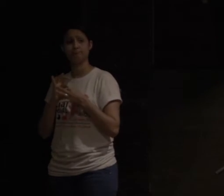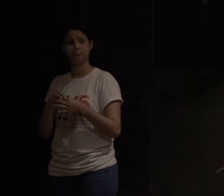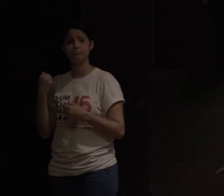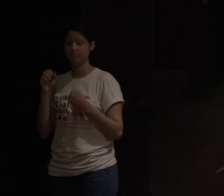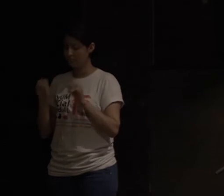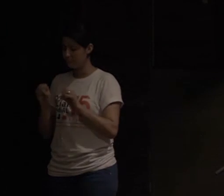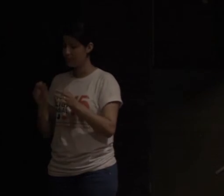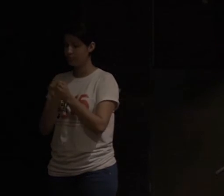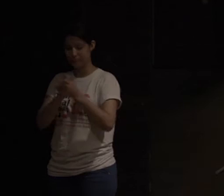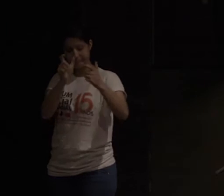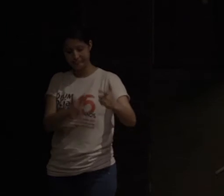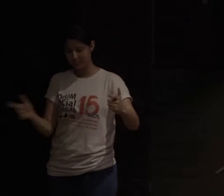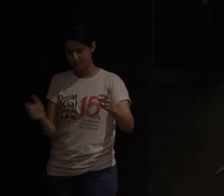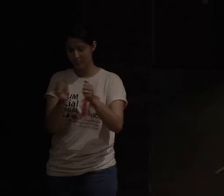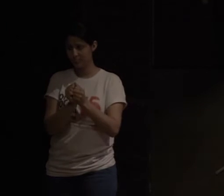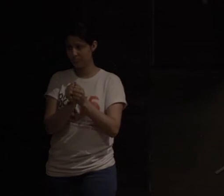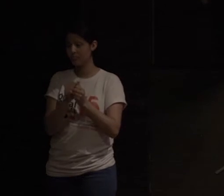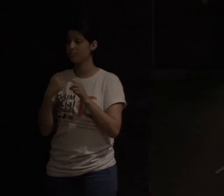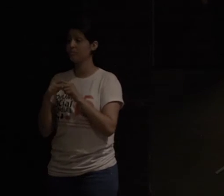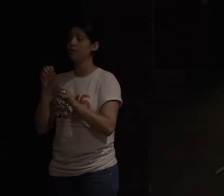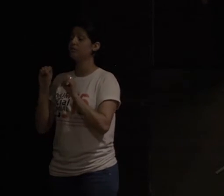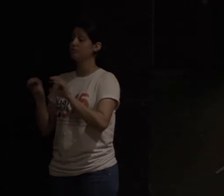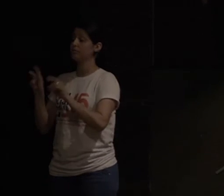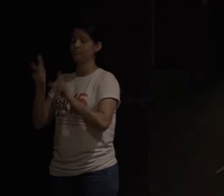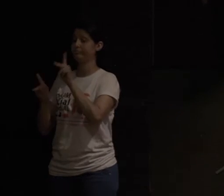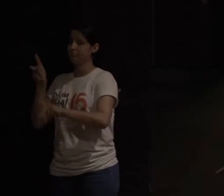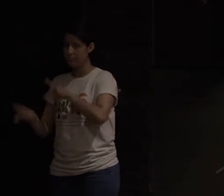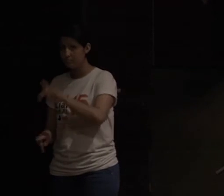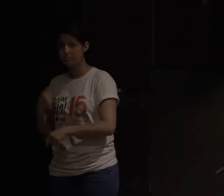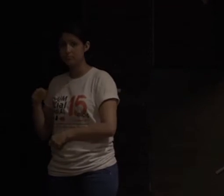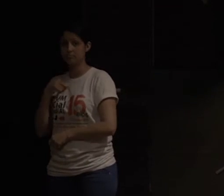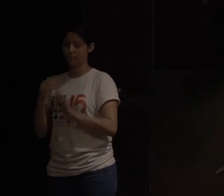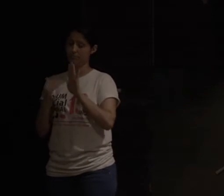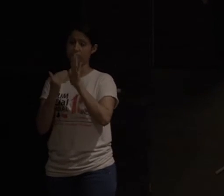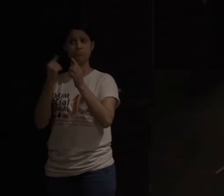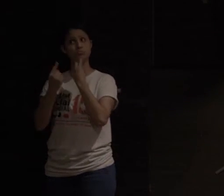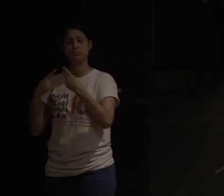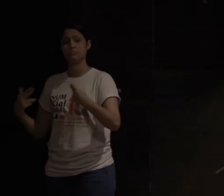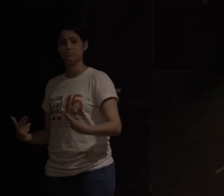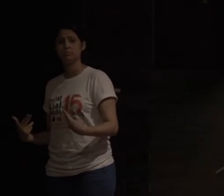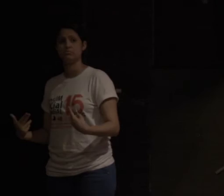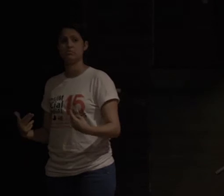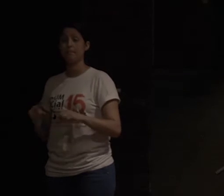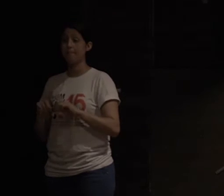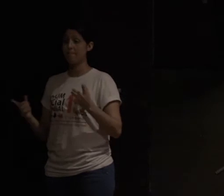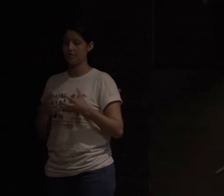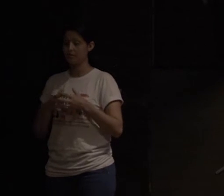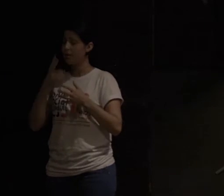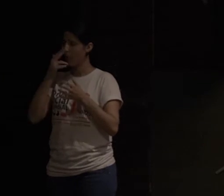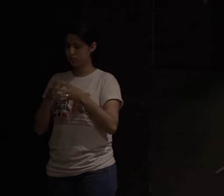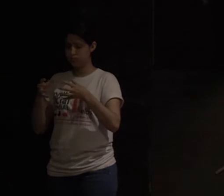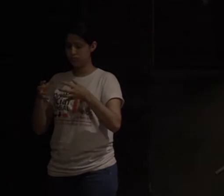da educação popular. Porque a educação popular precisa de evitar o cerco de que falava o Gadotti. E esse cerco está